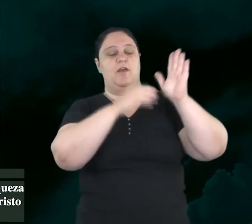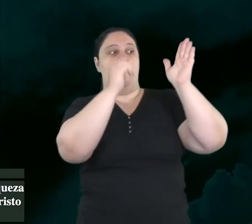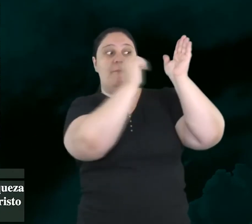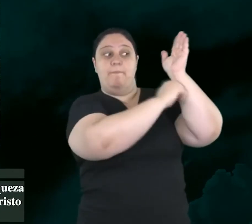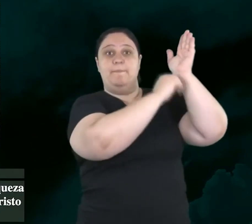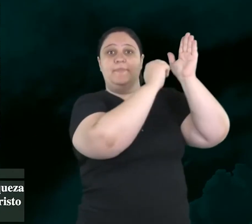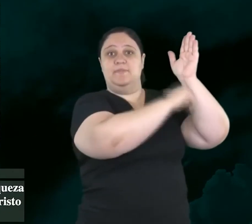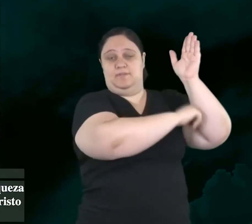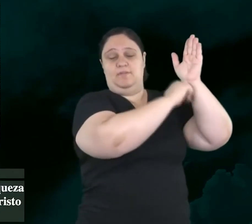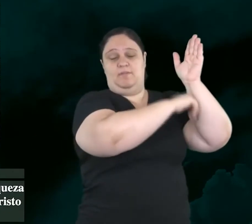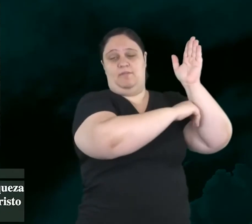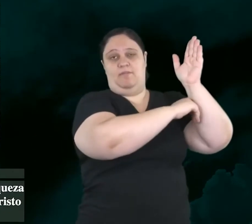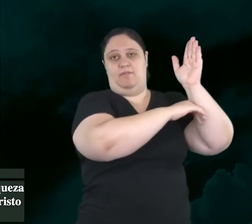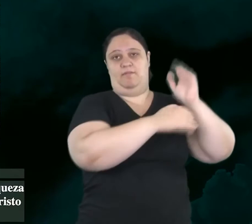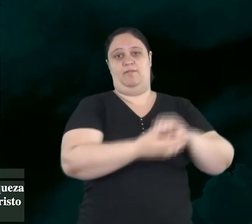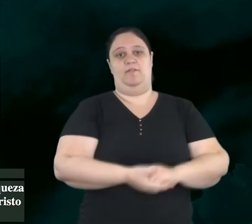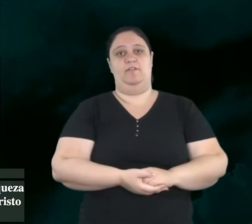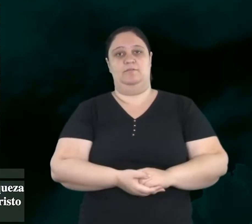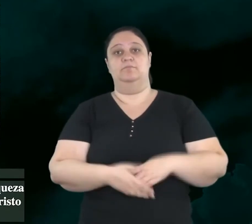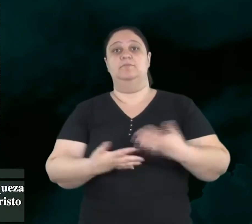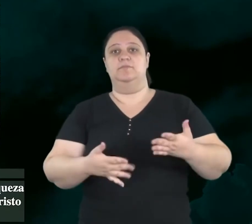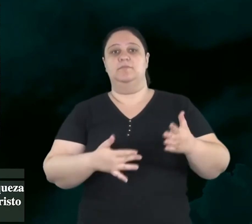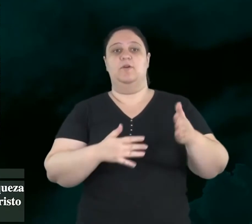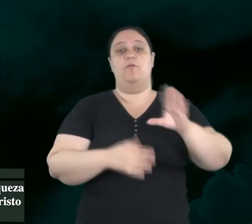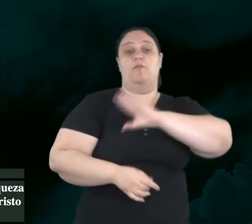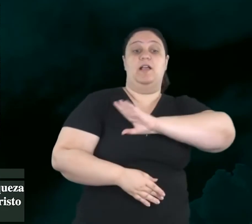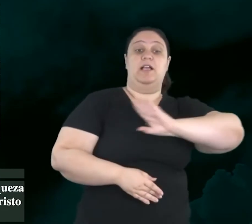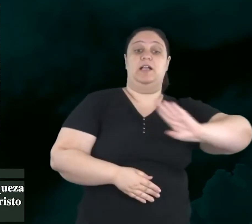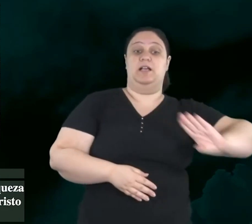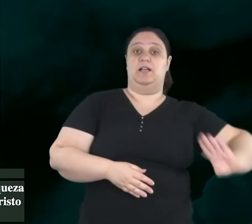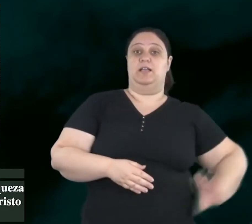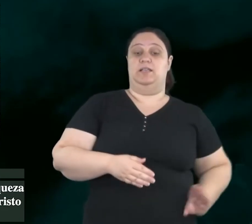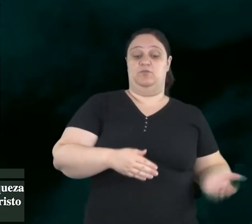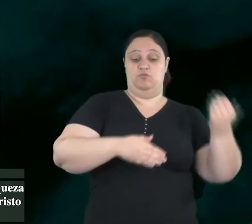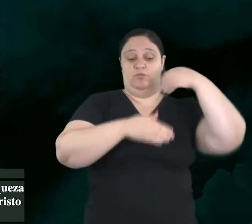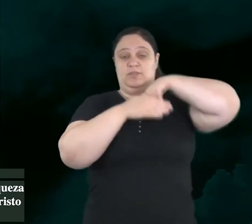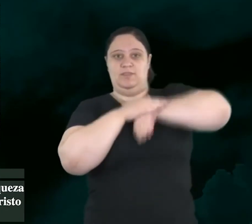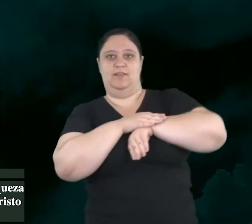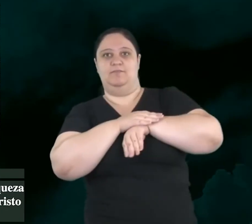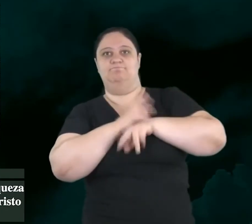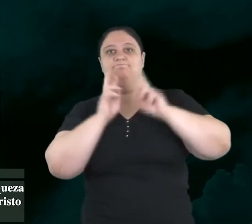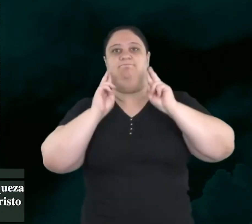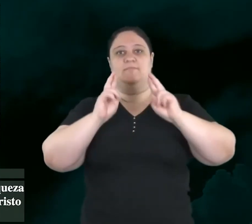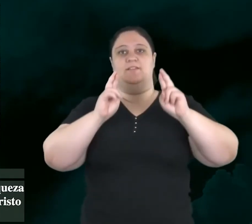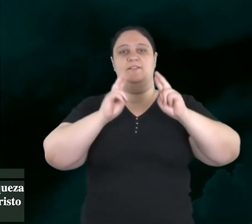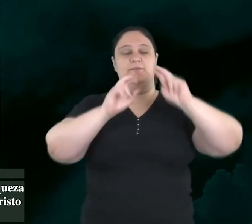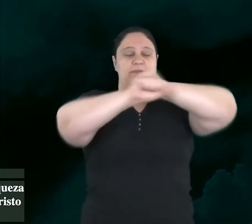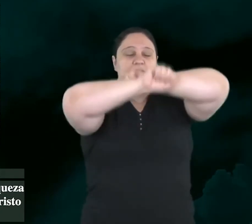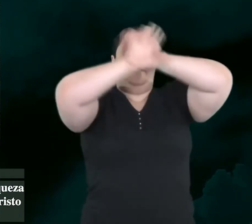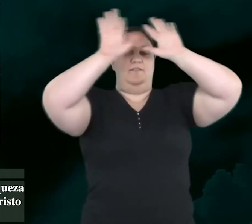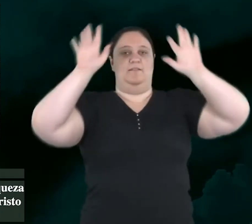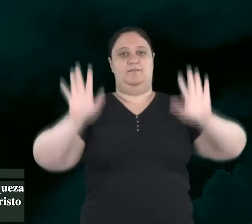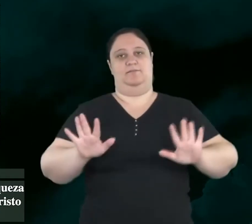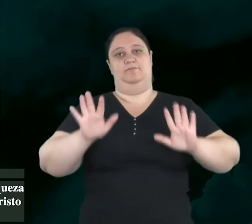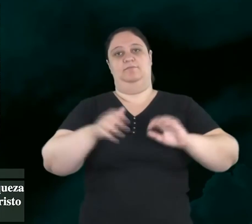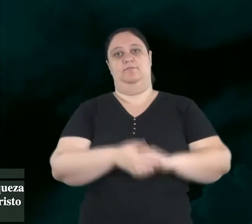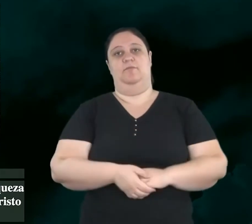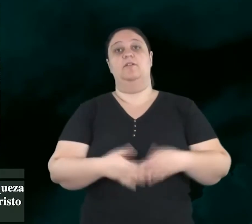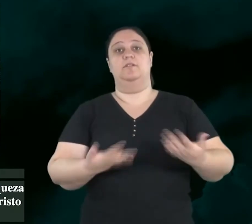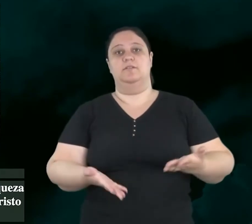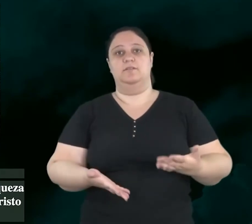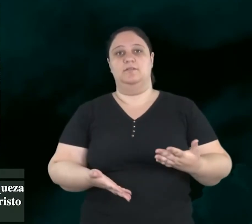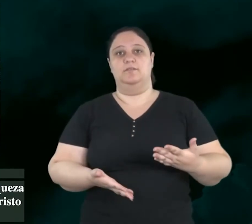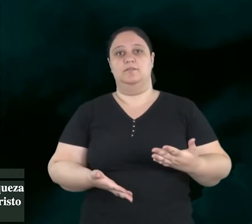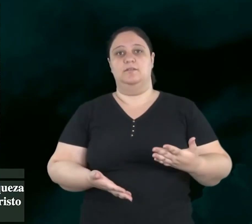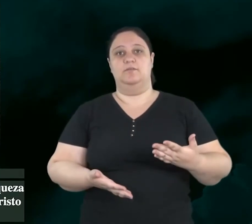gentios, isto é, Cristo em vós, a esperança da glória. Então a esperança no nosso chamamento,